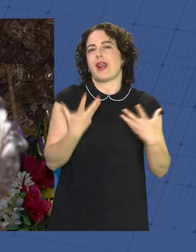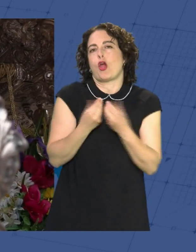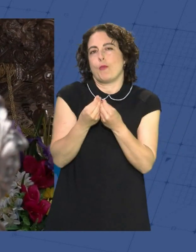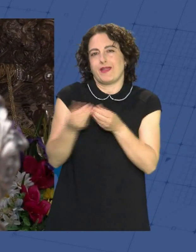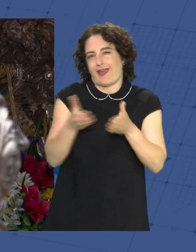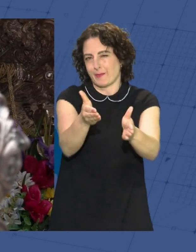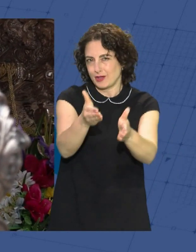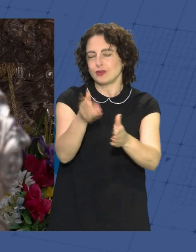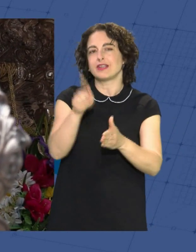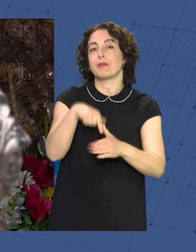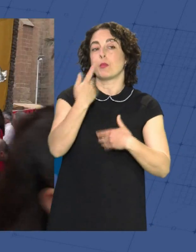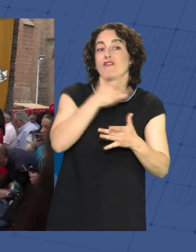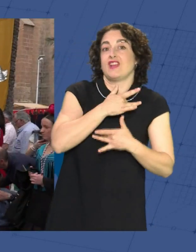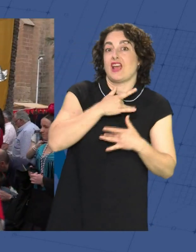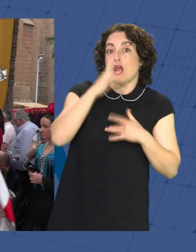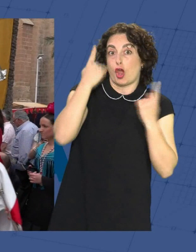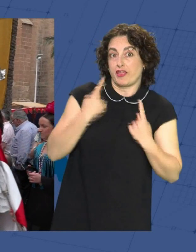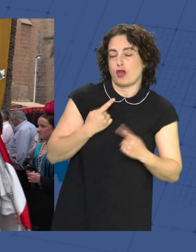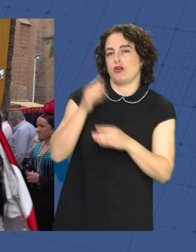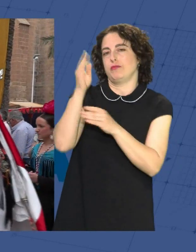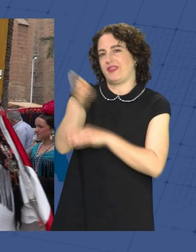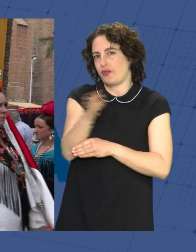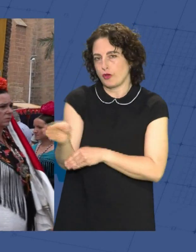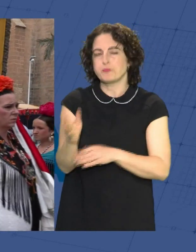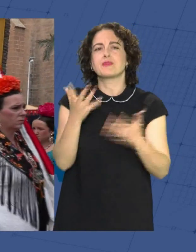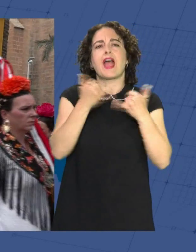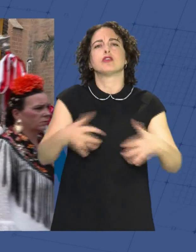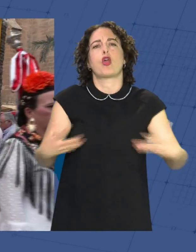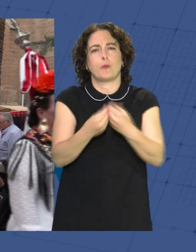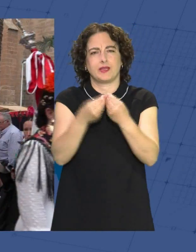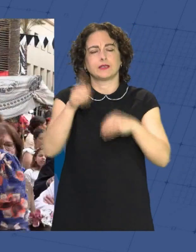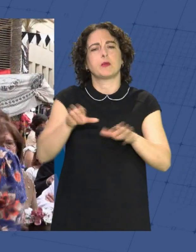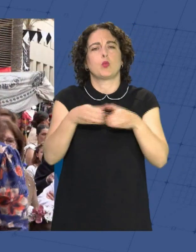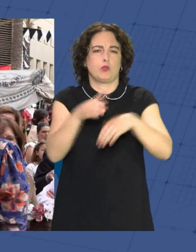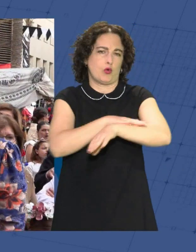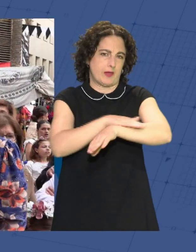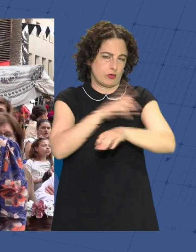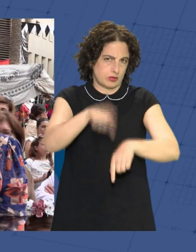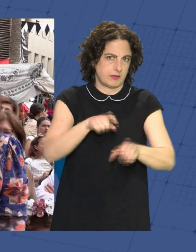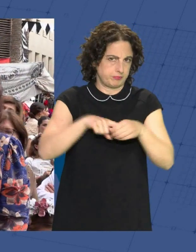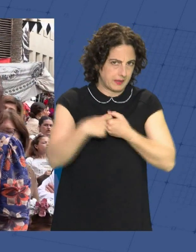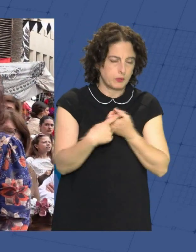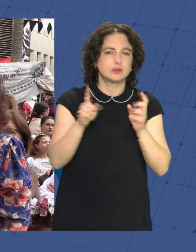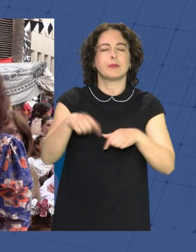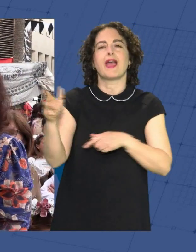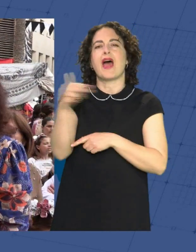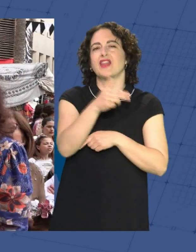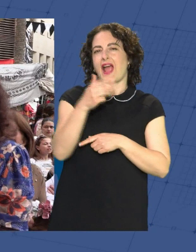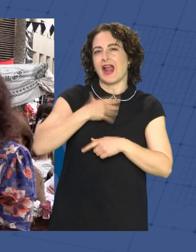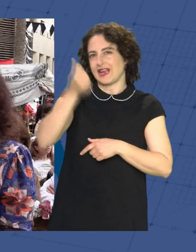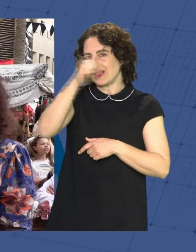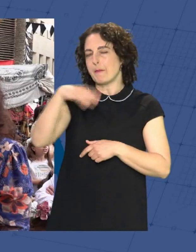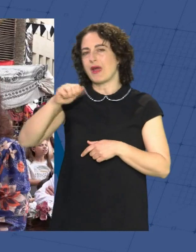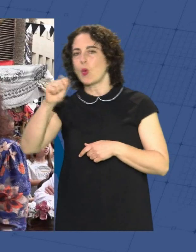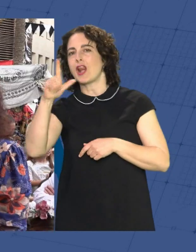y sea bendecida por la Virgen del Rocío, en un acto en el que ha estado acompañada por miembros de la corporación, así como con el alcalde de Adra, Manuel Cortés y la